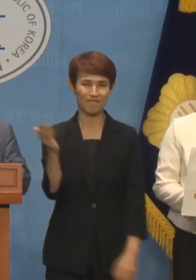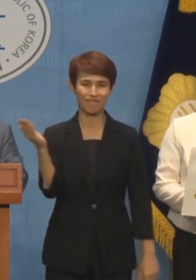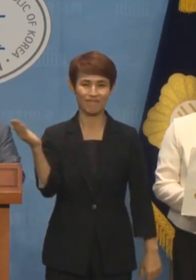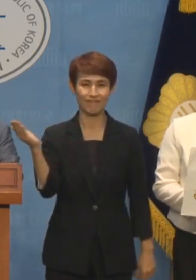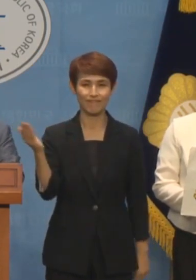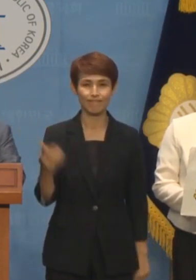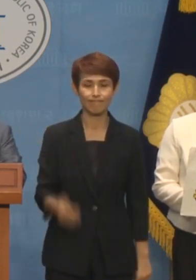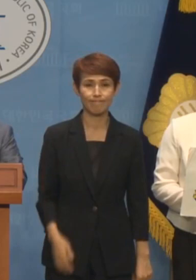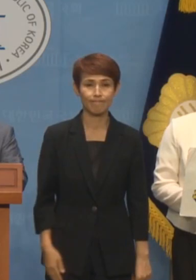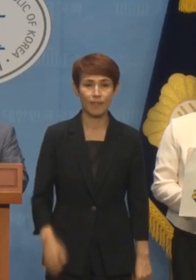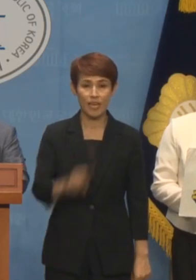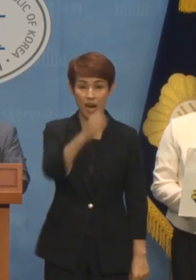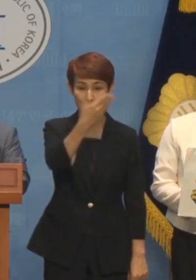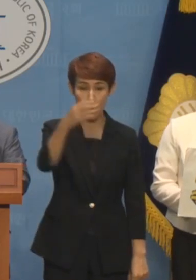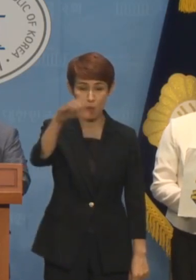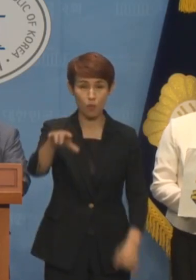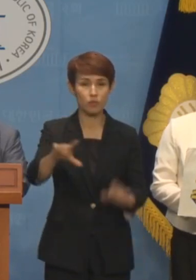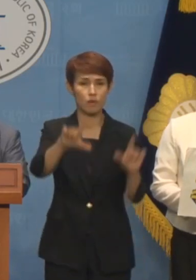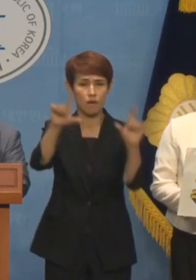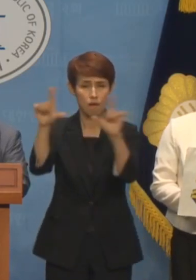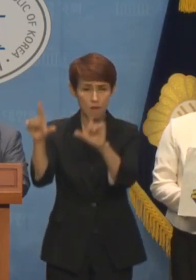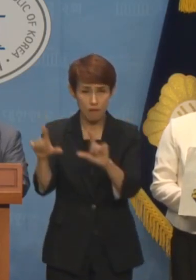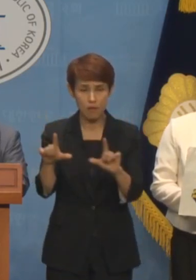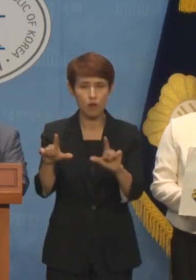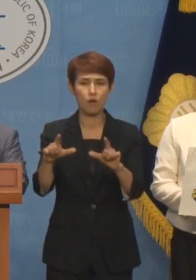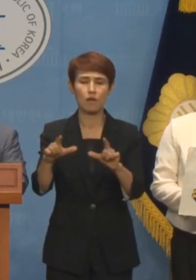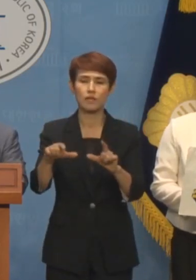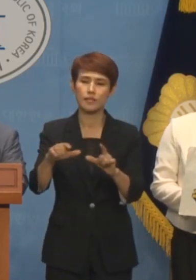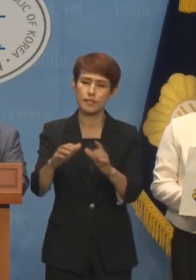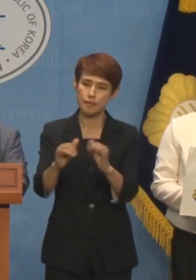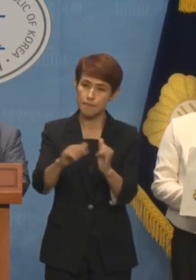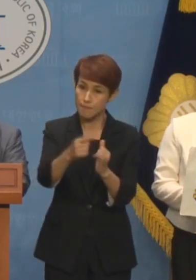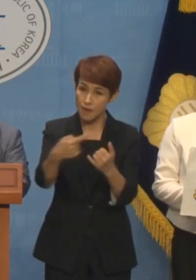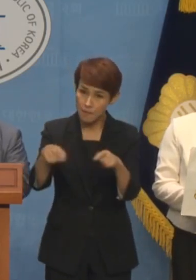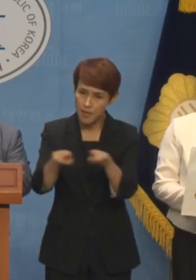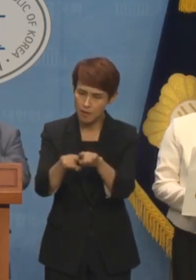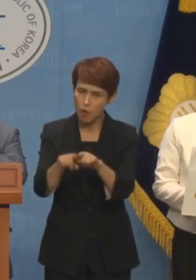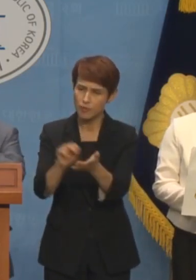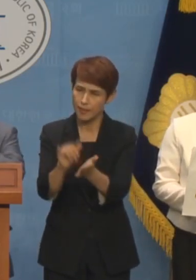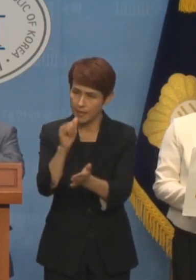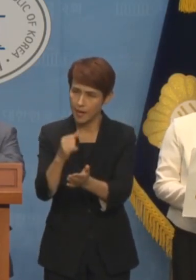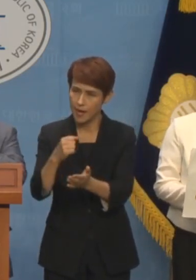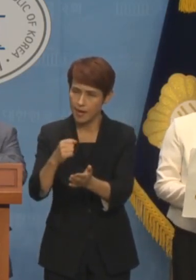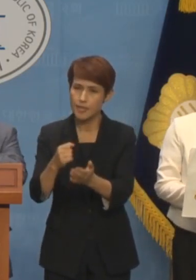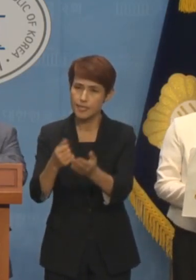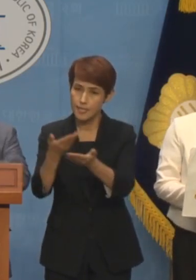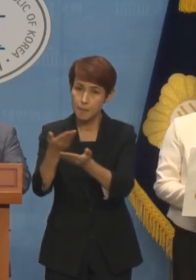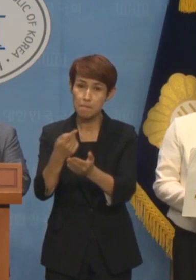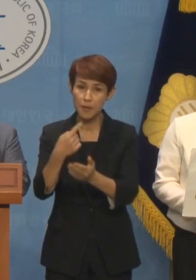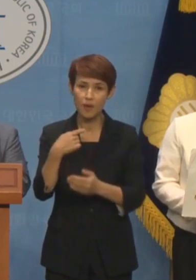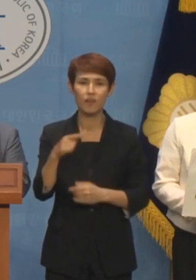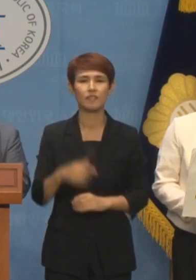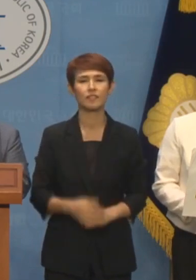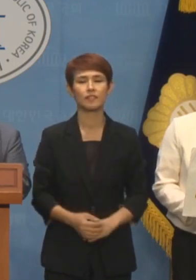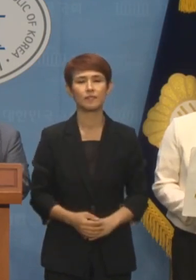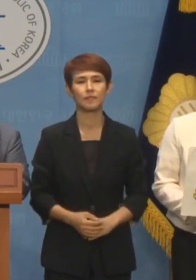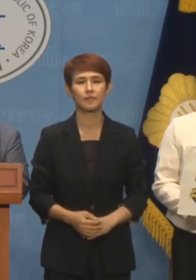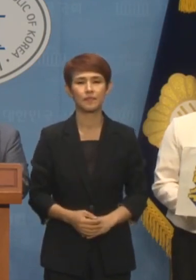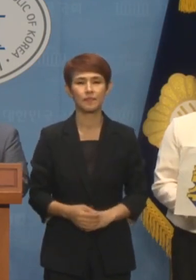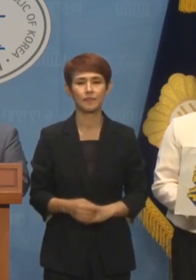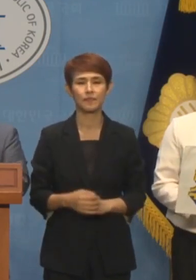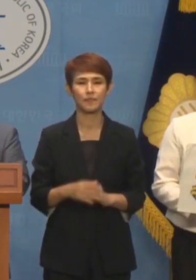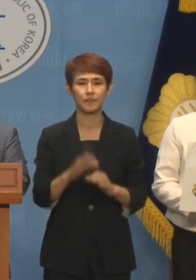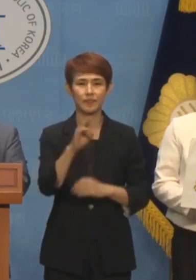여주 양평 지역에서 살면서 이 문제를 역시 주민들과 함께 문제 제기했던 양평 여민동락 대표 김현호 대표님